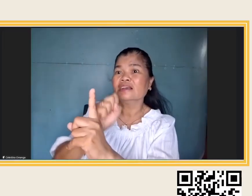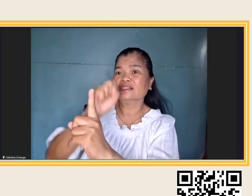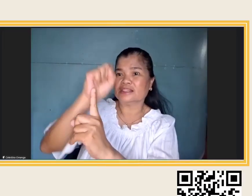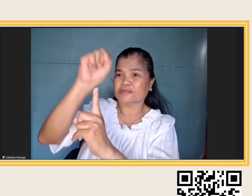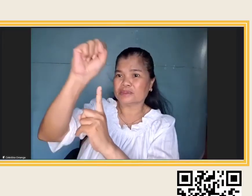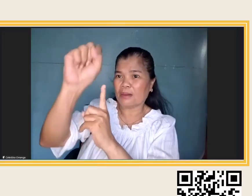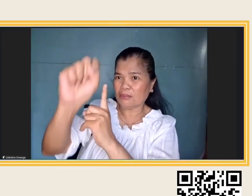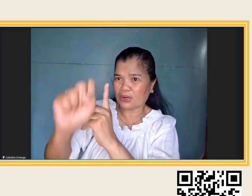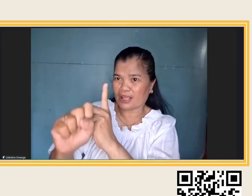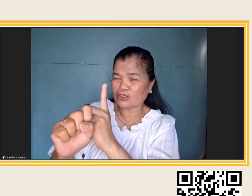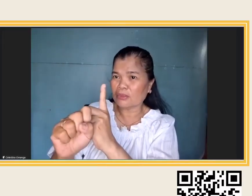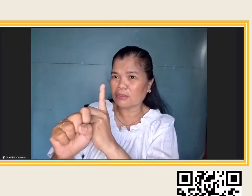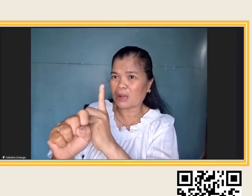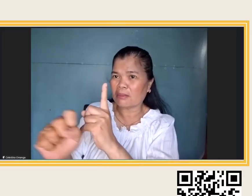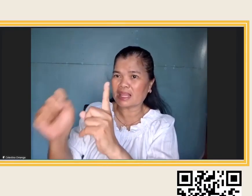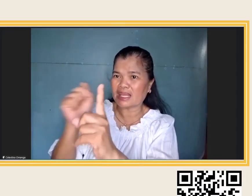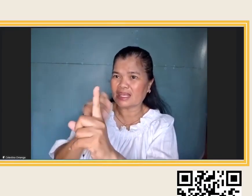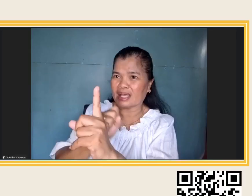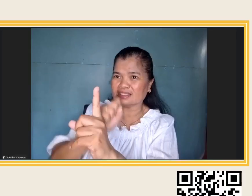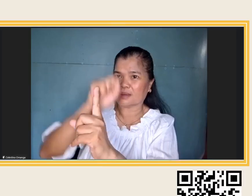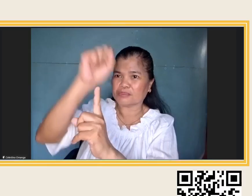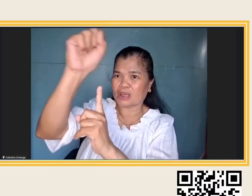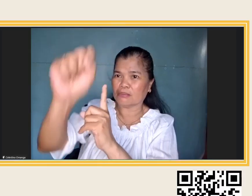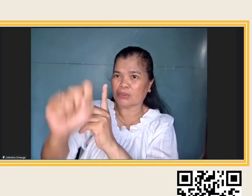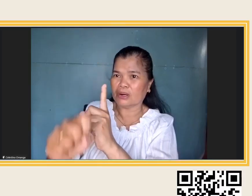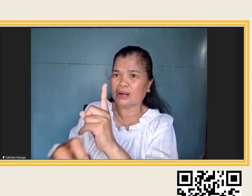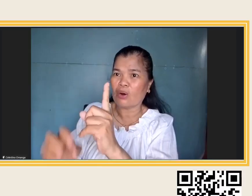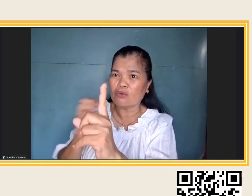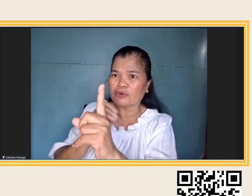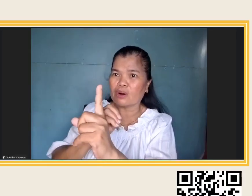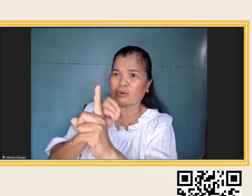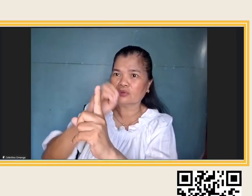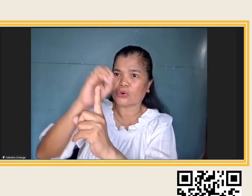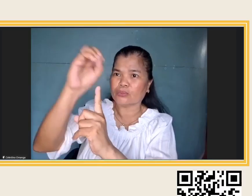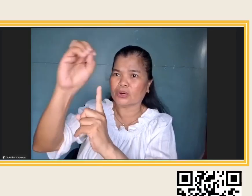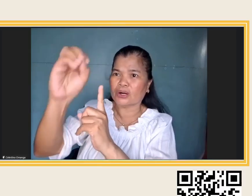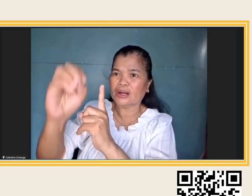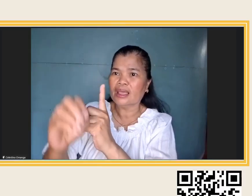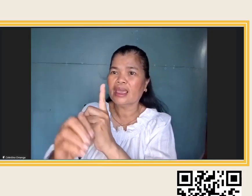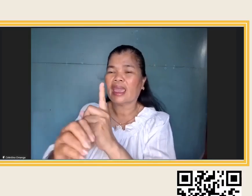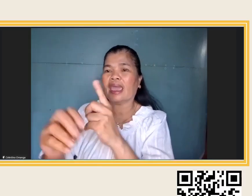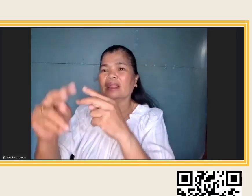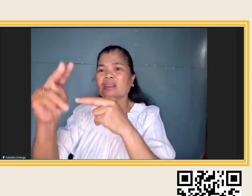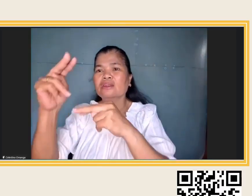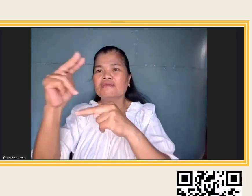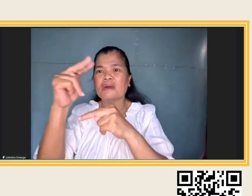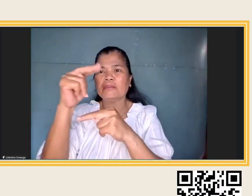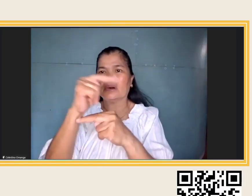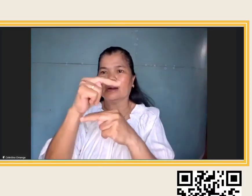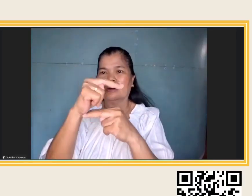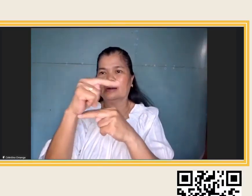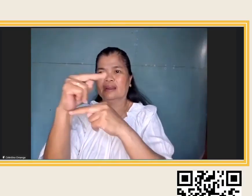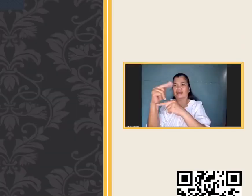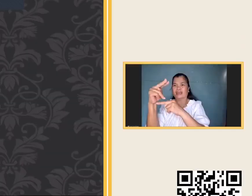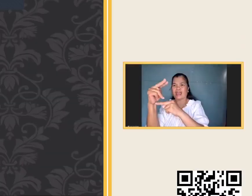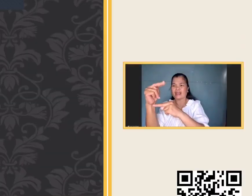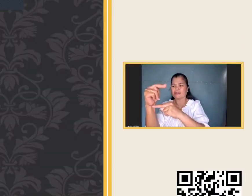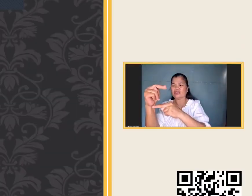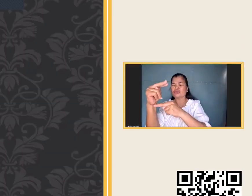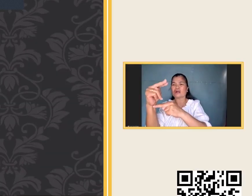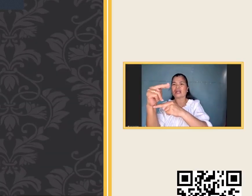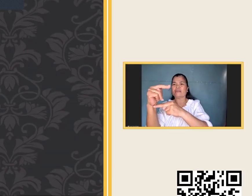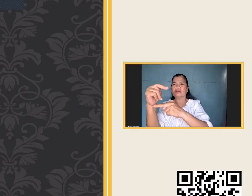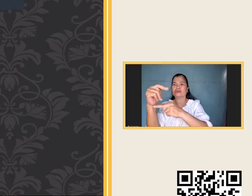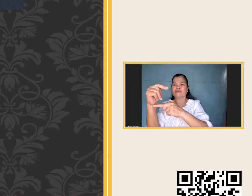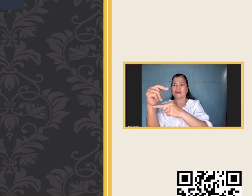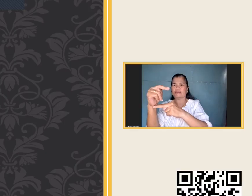S, September. Ito may mga madali na. September, O for October, and November. Ayan,